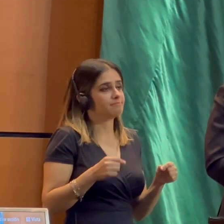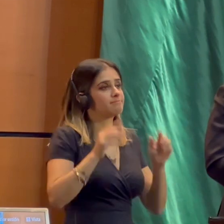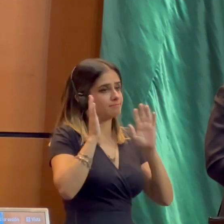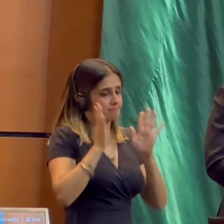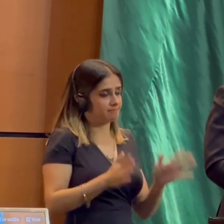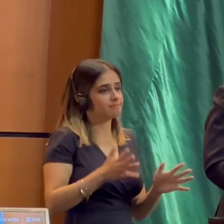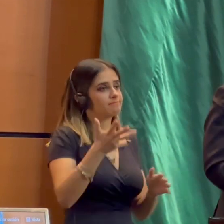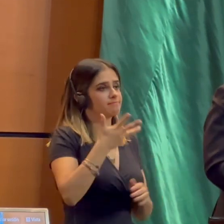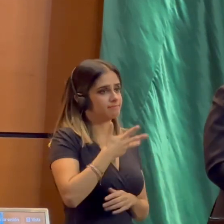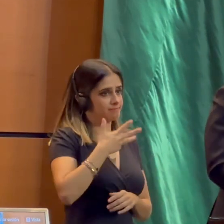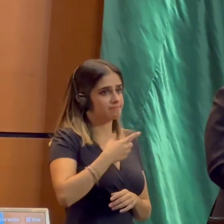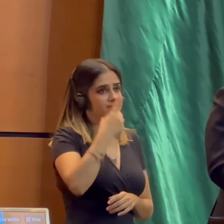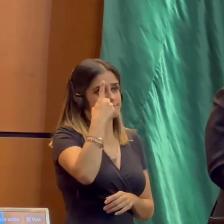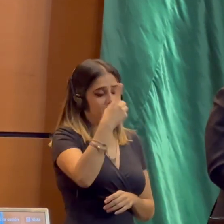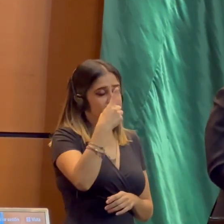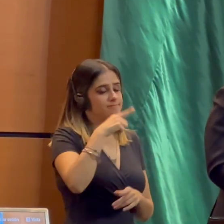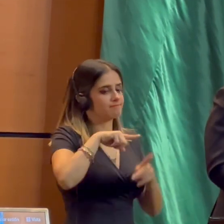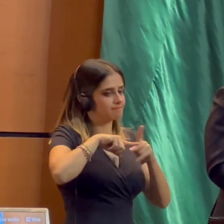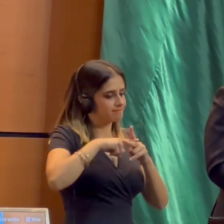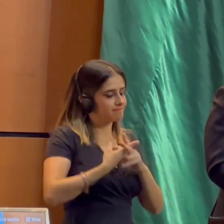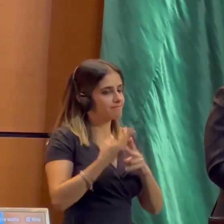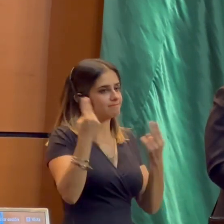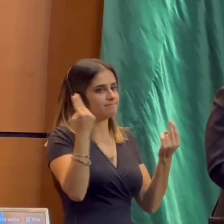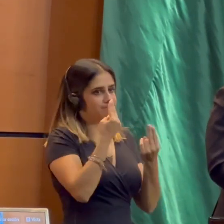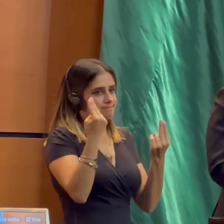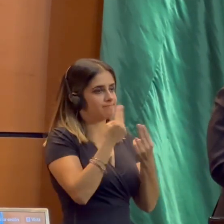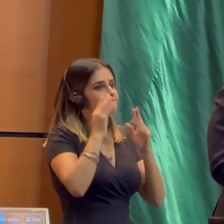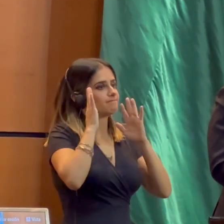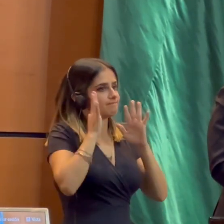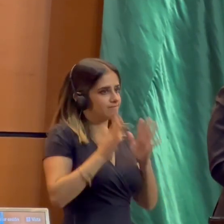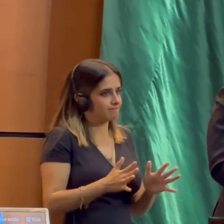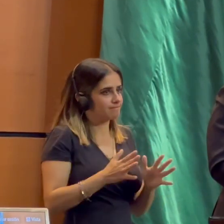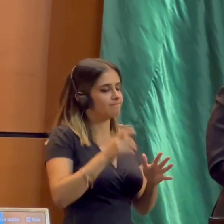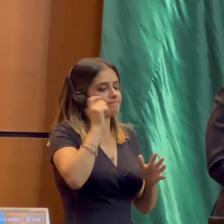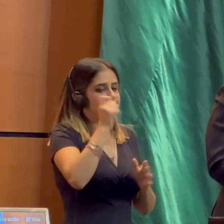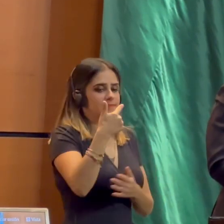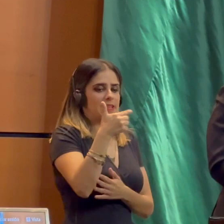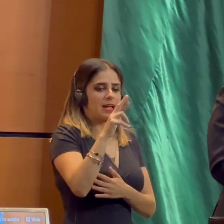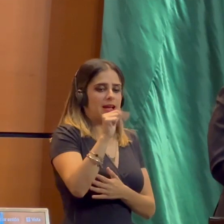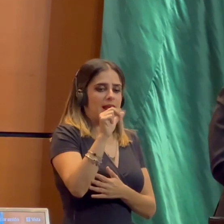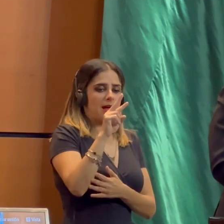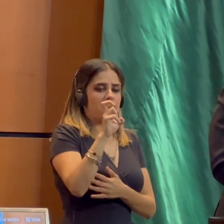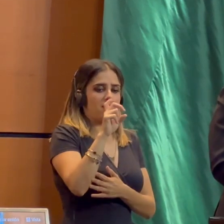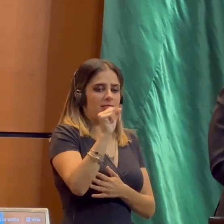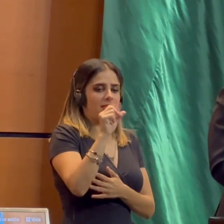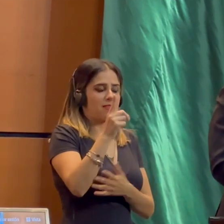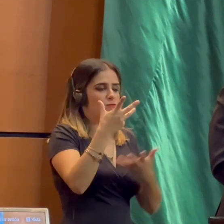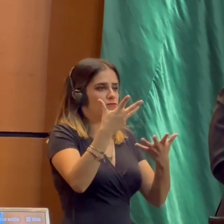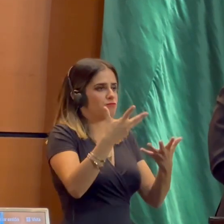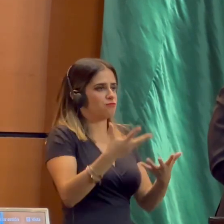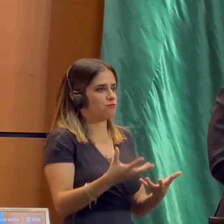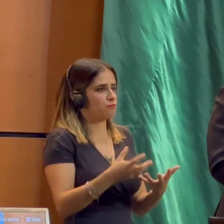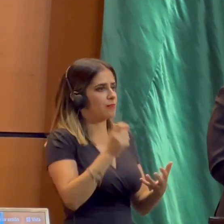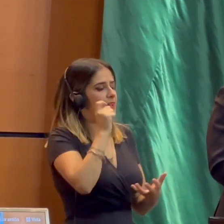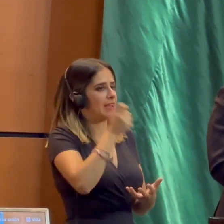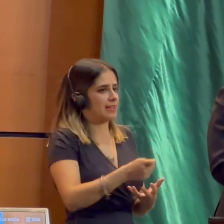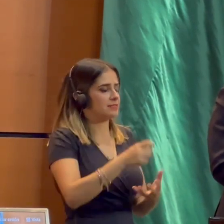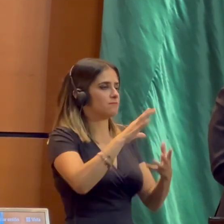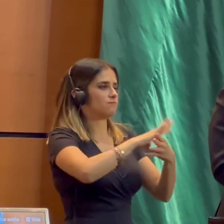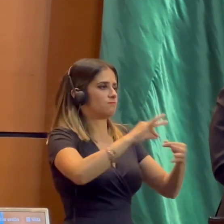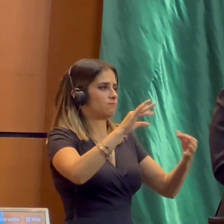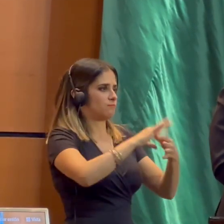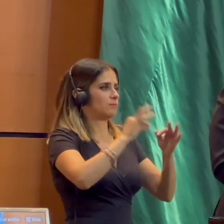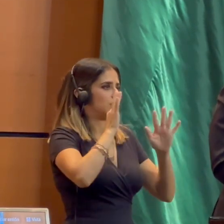総省とも情報交換を行っているということですが、日本の政府は情報交換を行っており